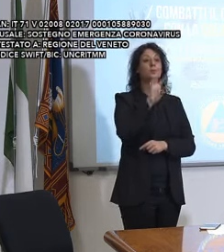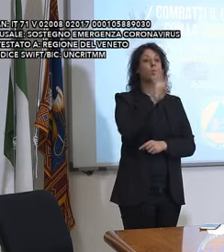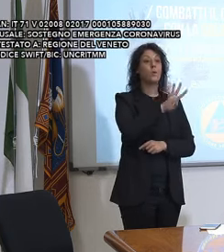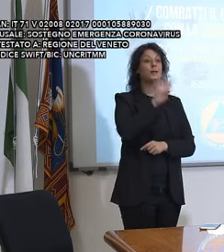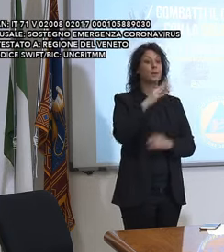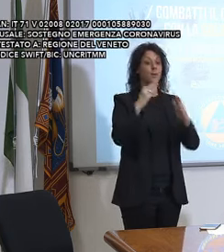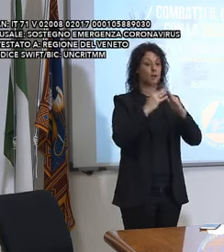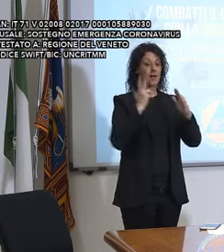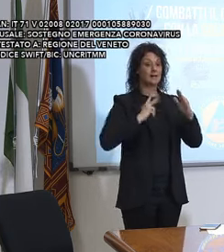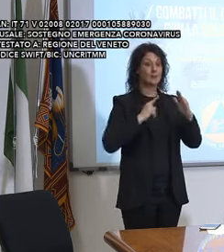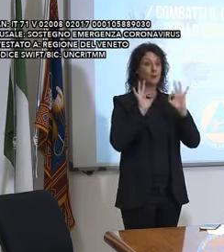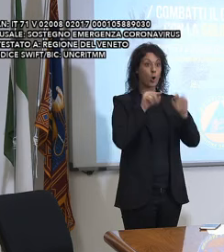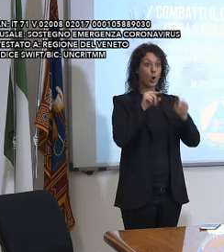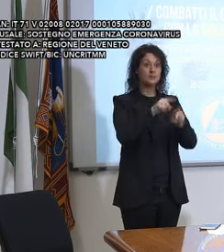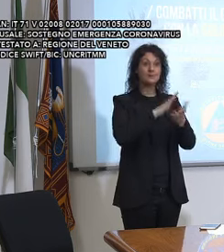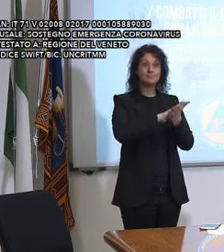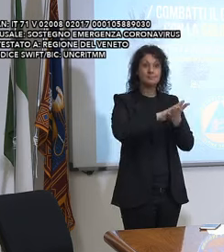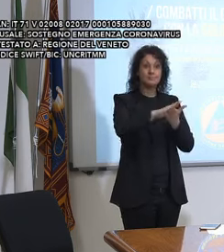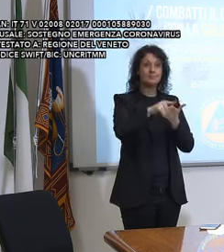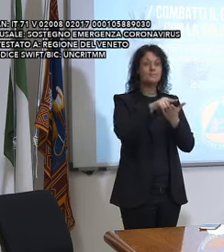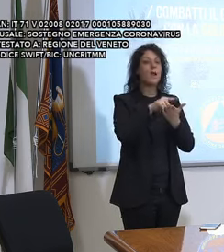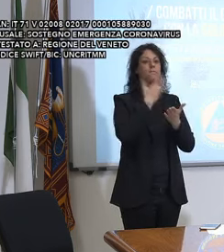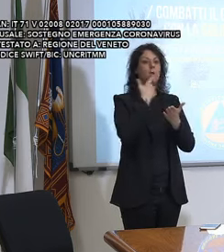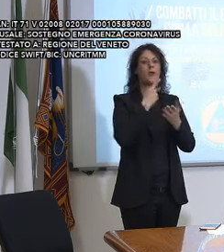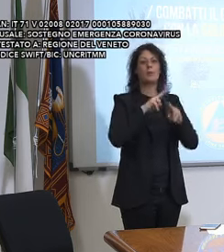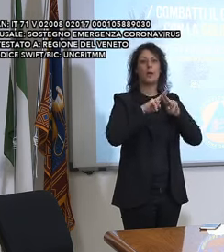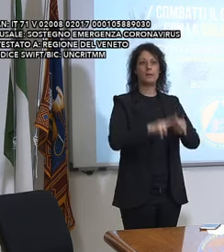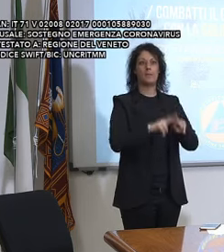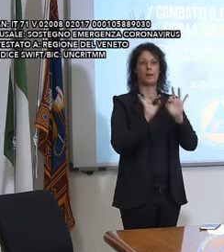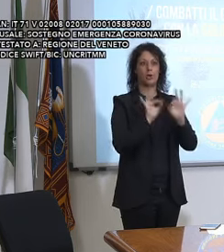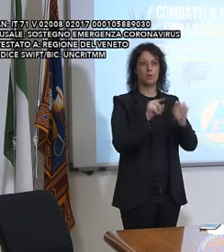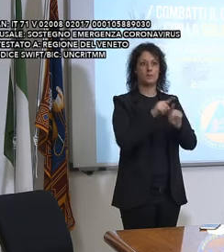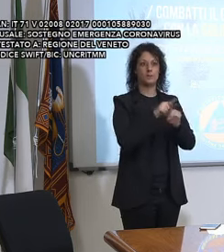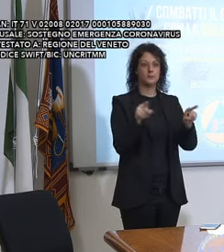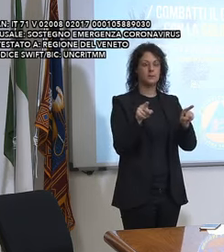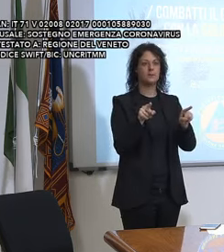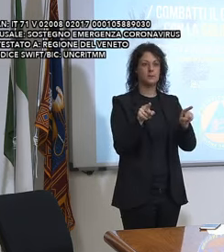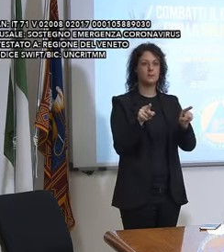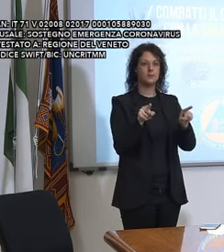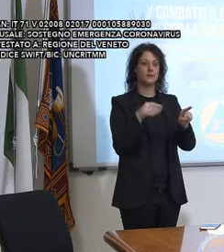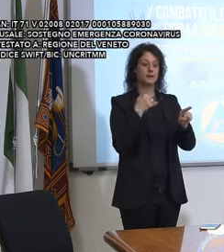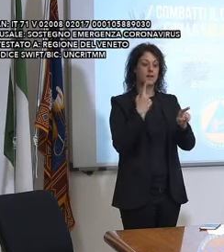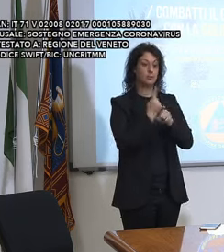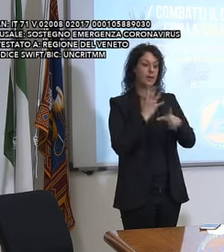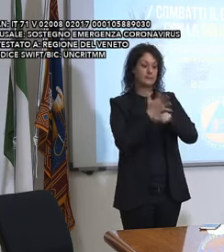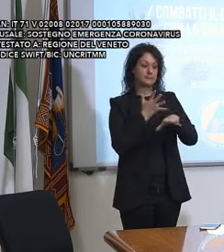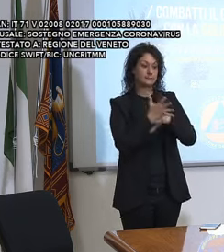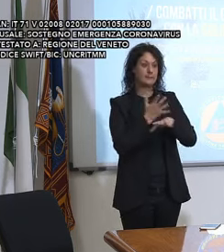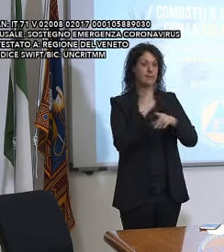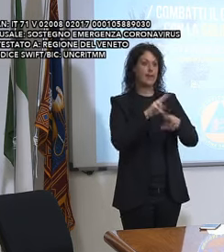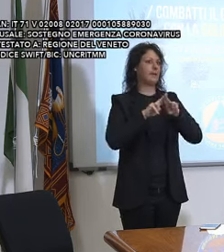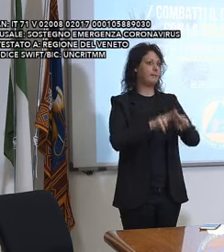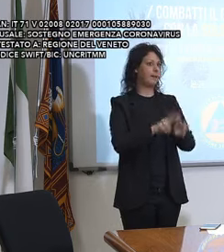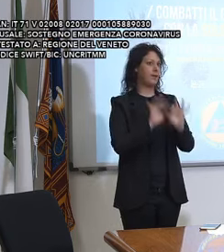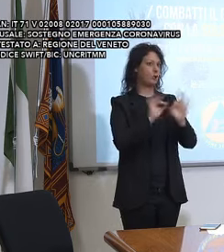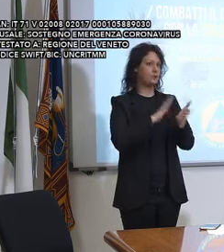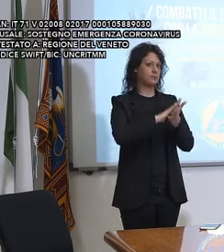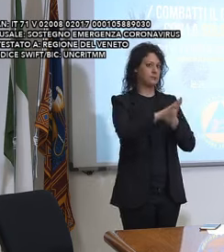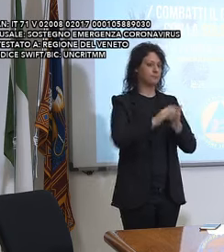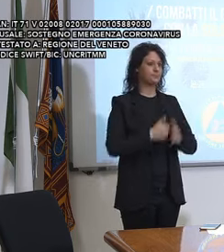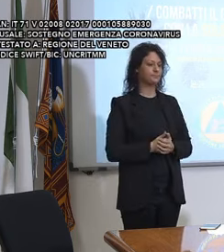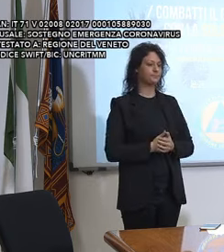244 strutture in questo stato e quindi di potenziare il più possibile quella che è, insomma, tutte le azioni che si possono fare.